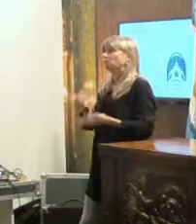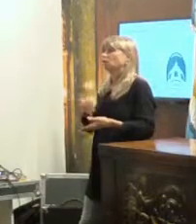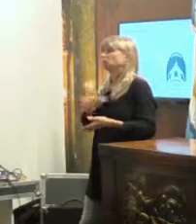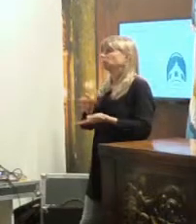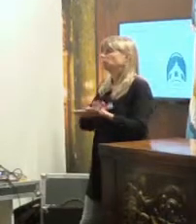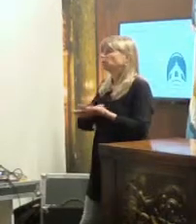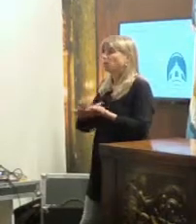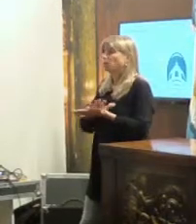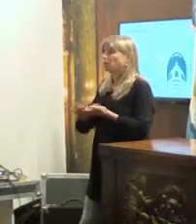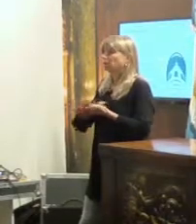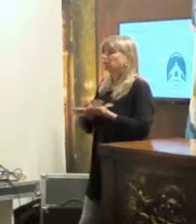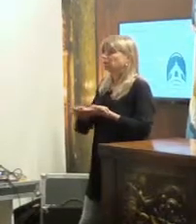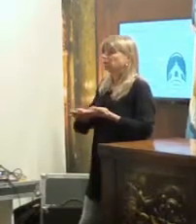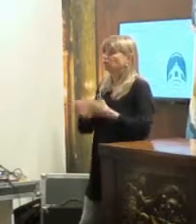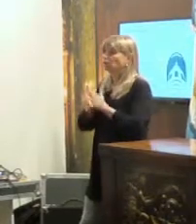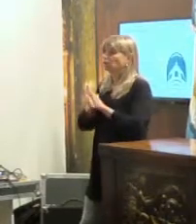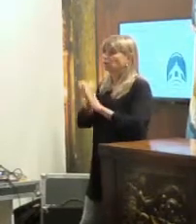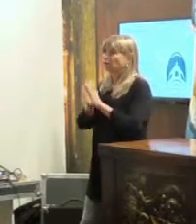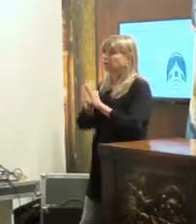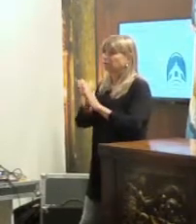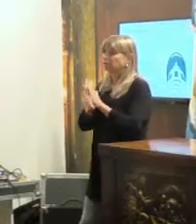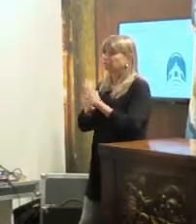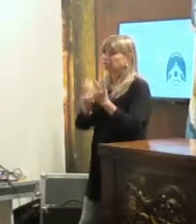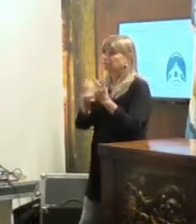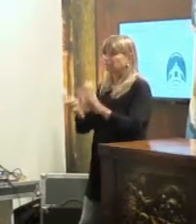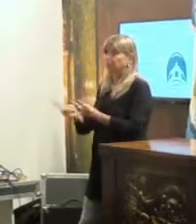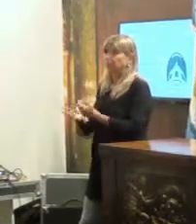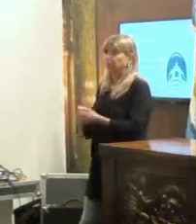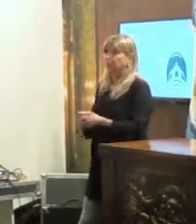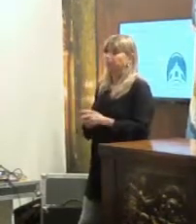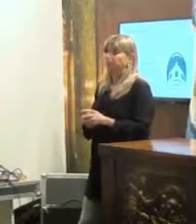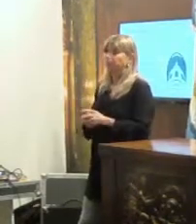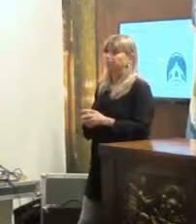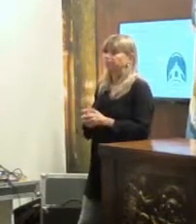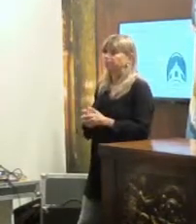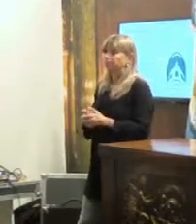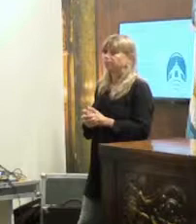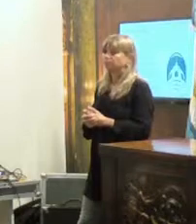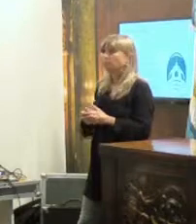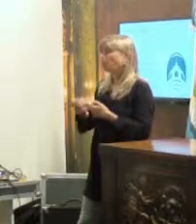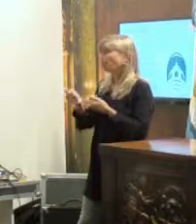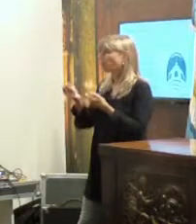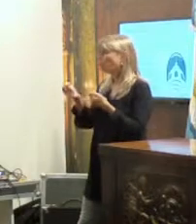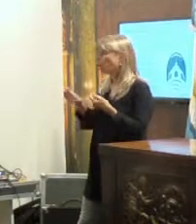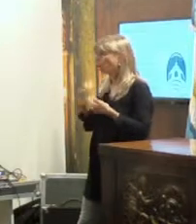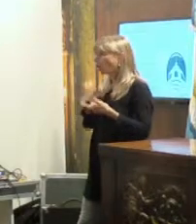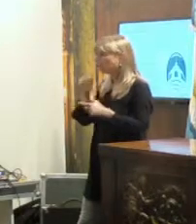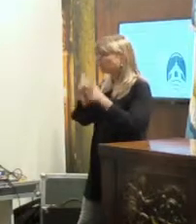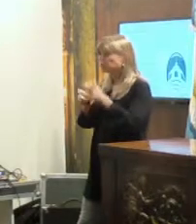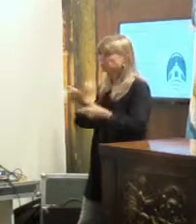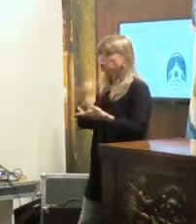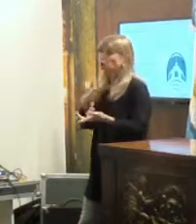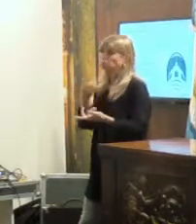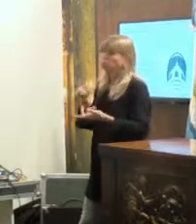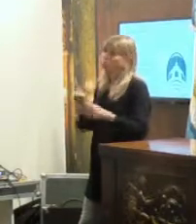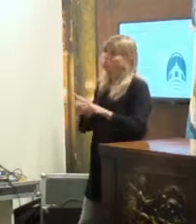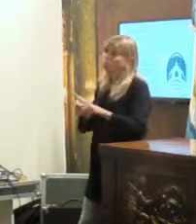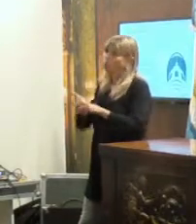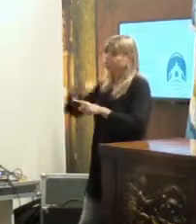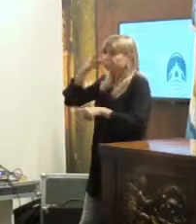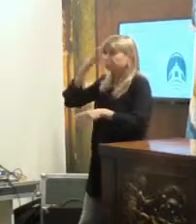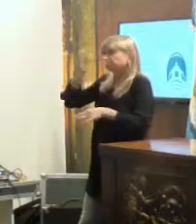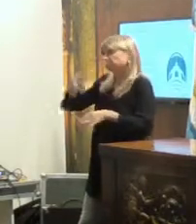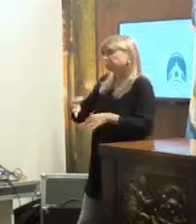básico, elemental, que tengan gratuidad en el transporte. No es de gran impacto, son relativamente pocas personas y nos parece un gesto